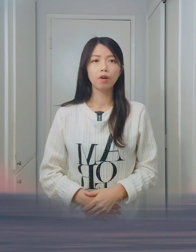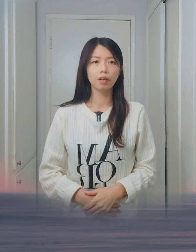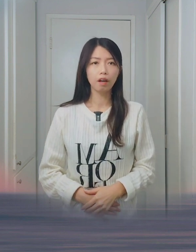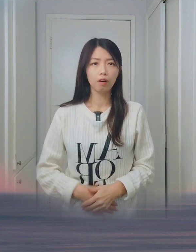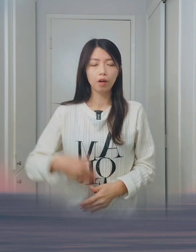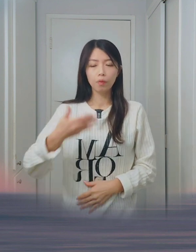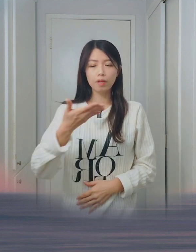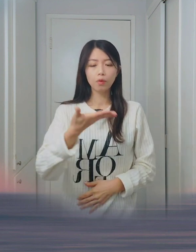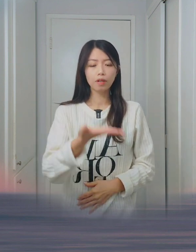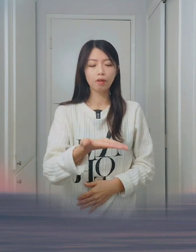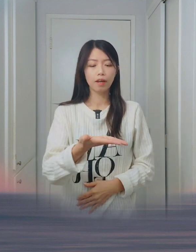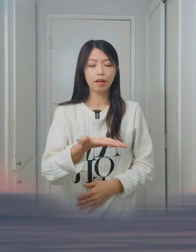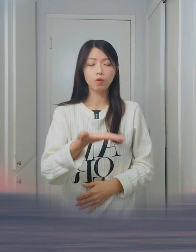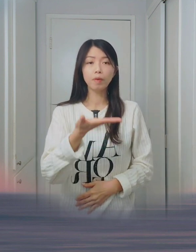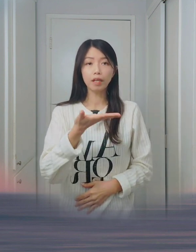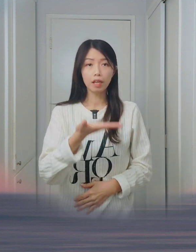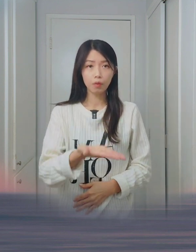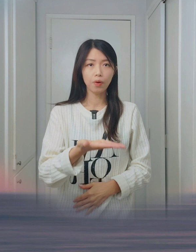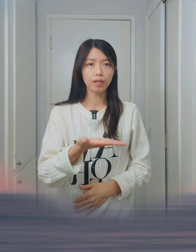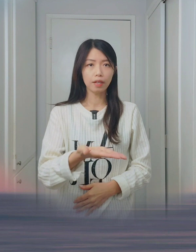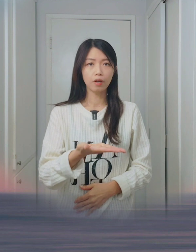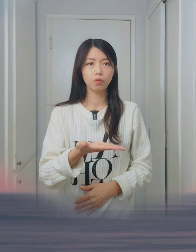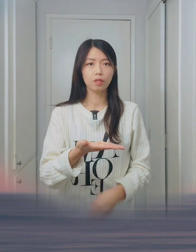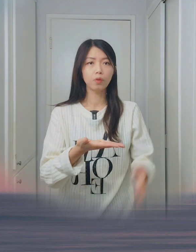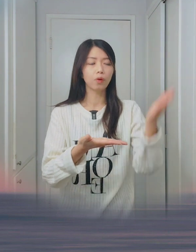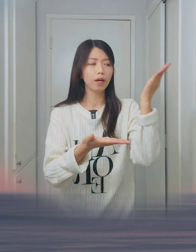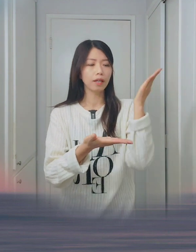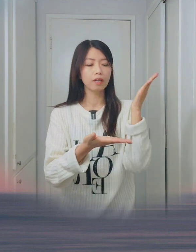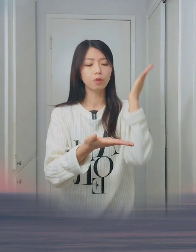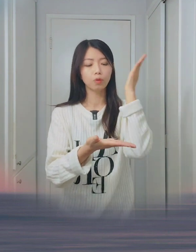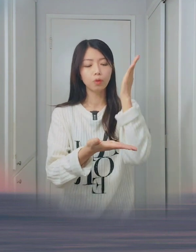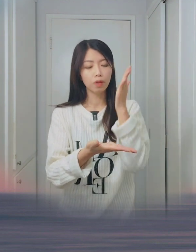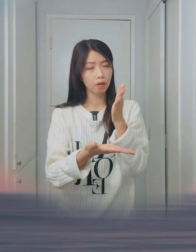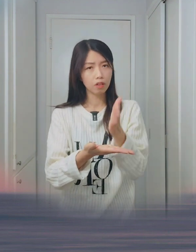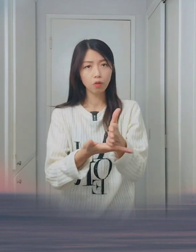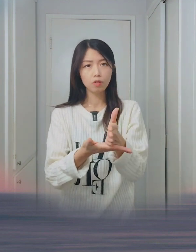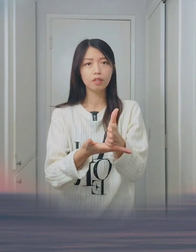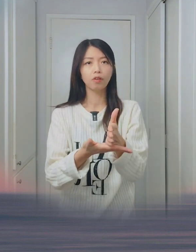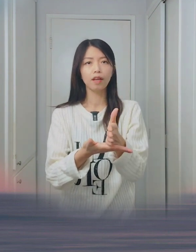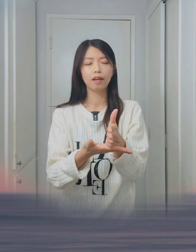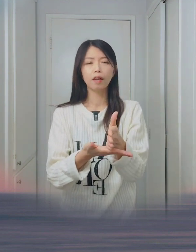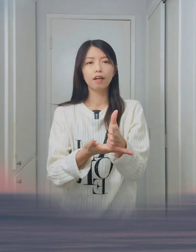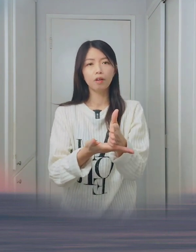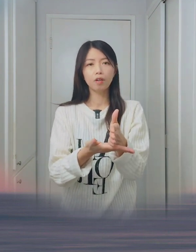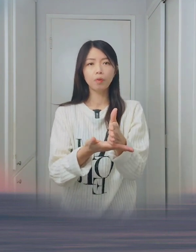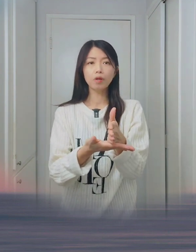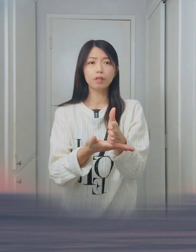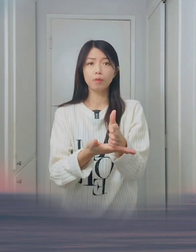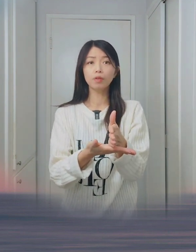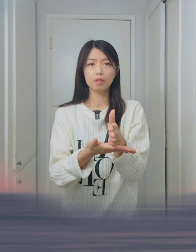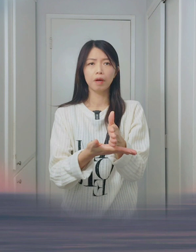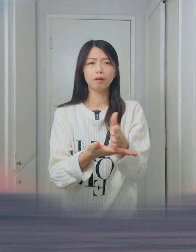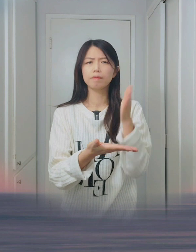나타내는 수어는요. 왼손을 이렇게 손바닥이 위로 한 이 상태로 두시고 다른 손으로 이렇게 쳐주시는 건데 이거를